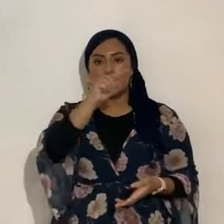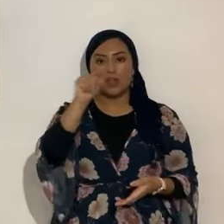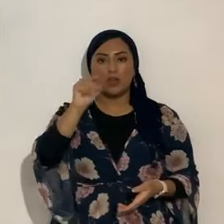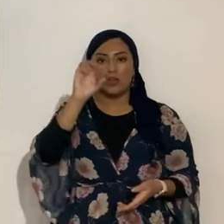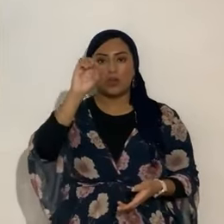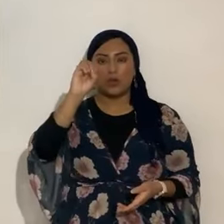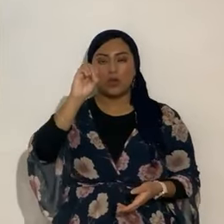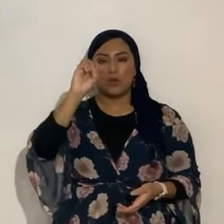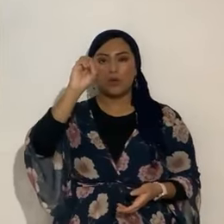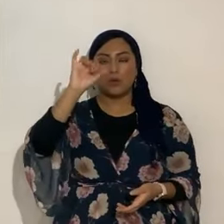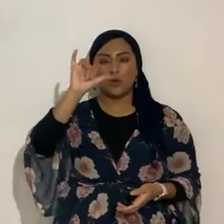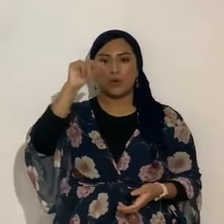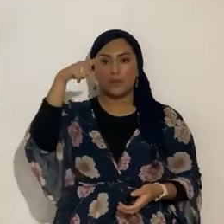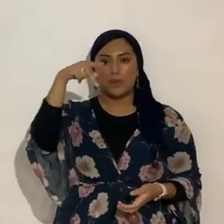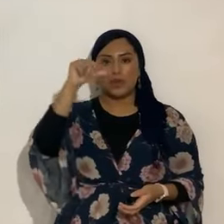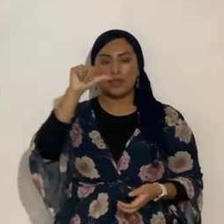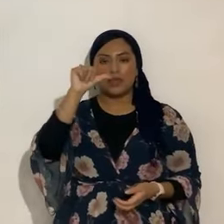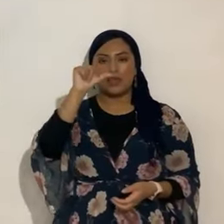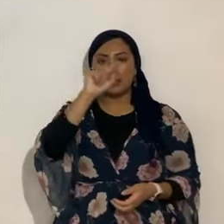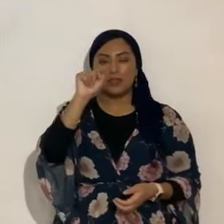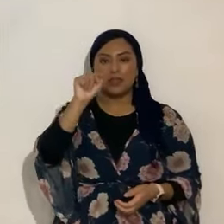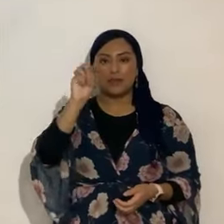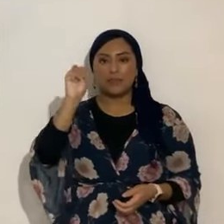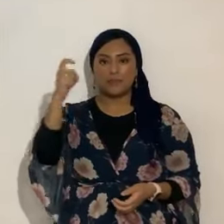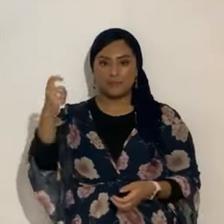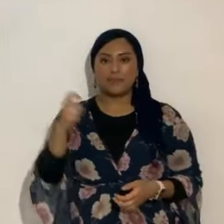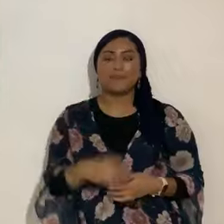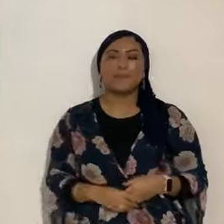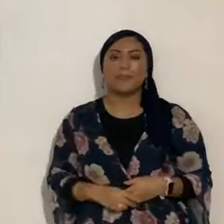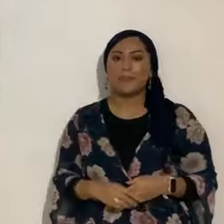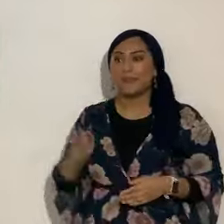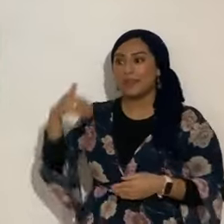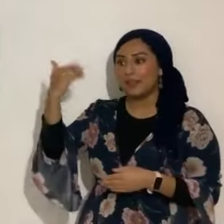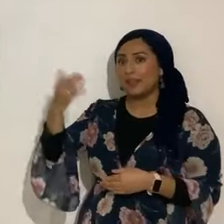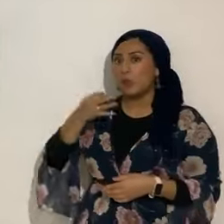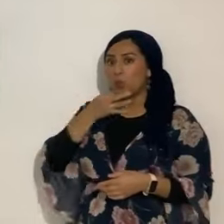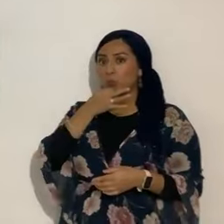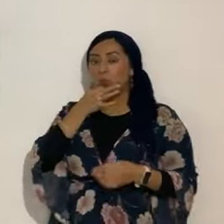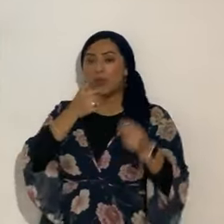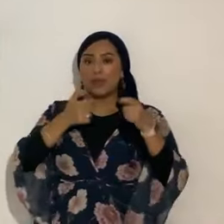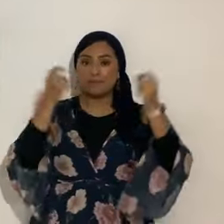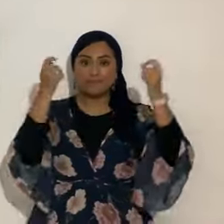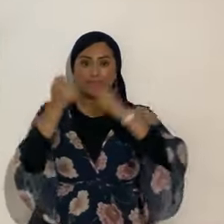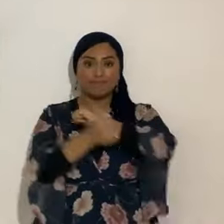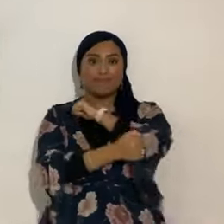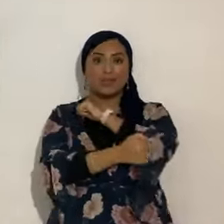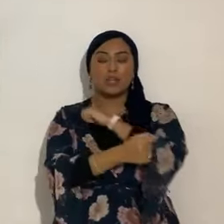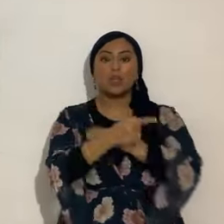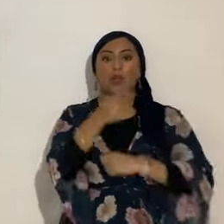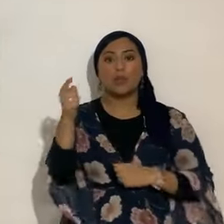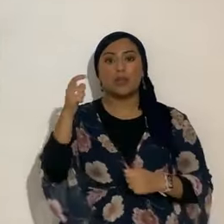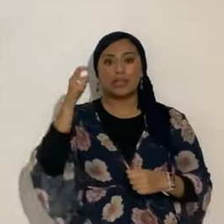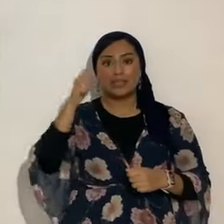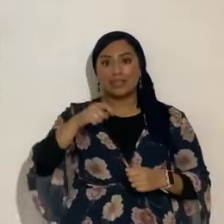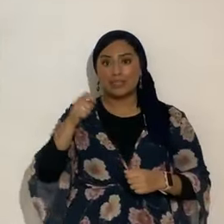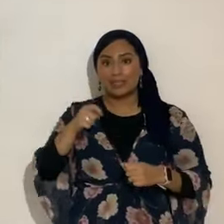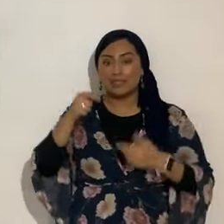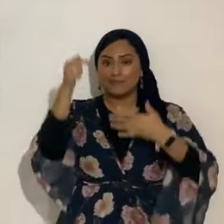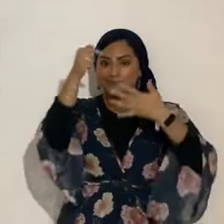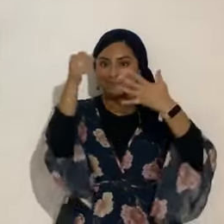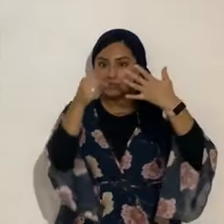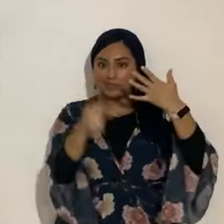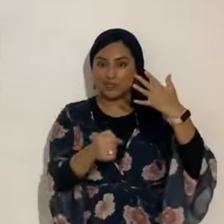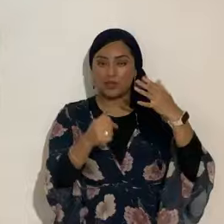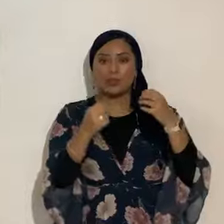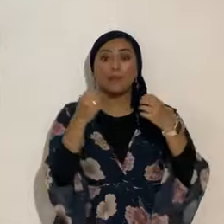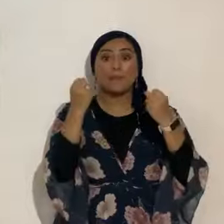las fiestas. Perfecto. Bueno, entonces como viene la gran fiesta de Pesach, necesitas estos requisitos, porque lo